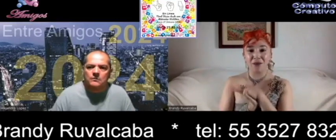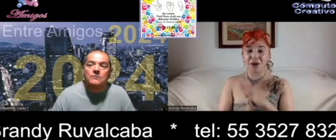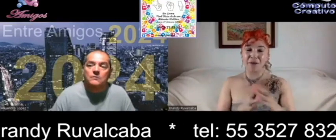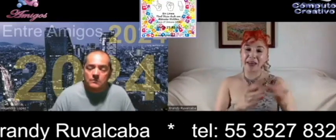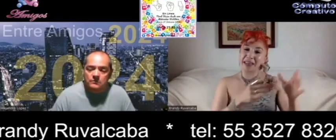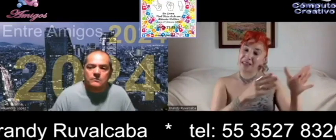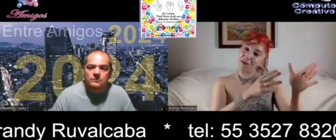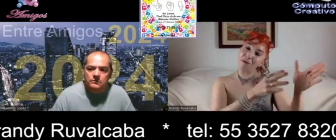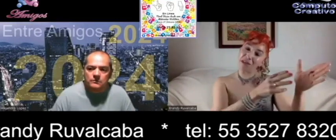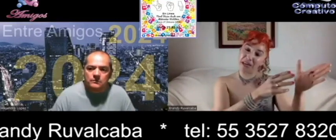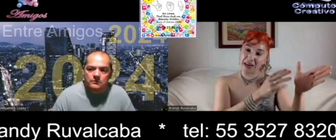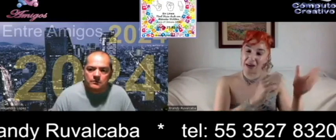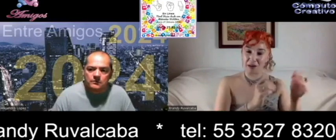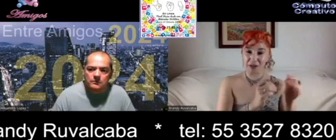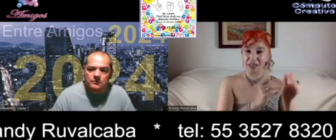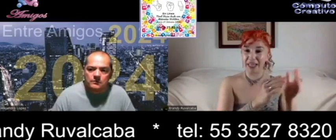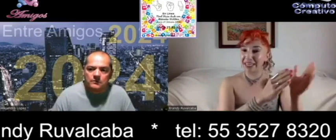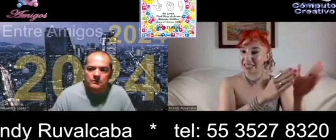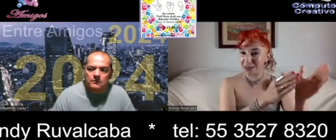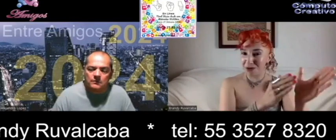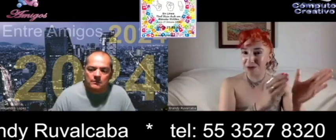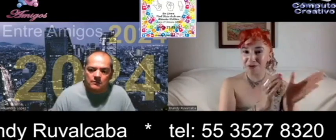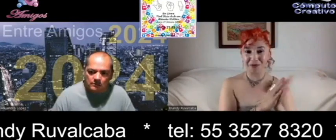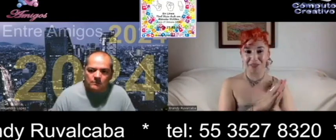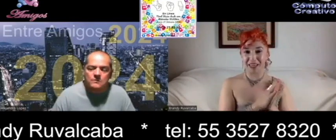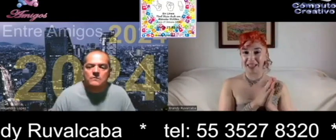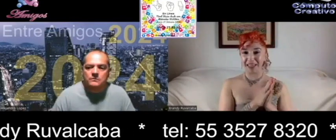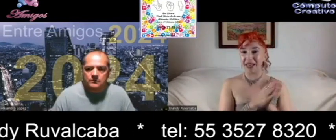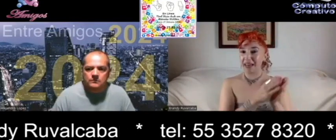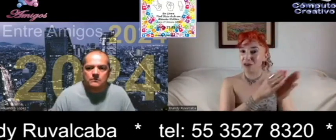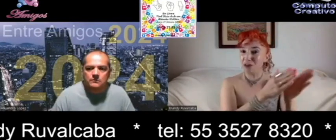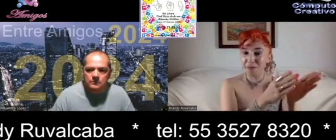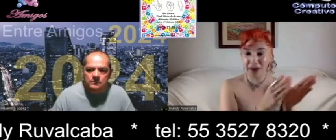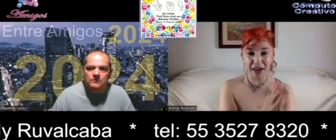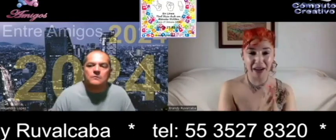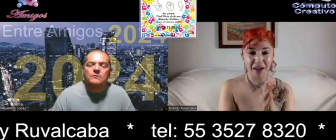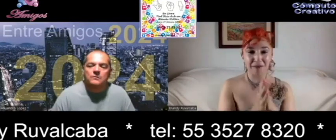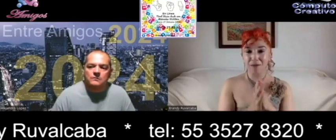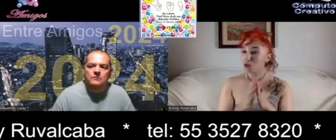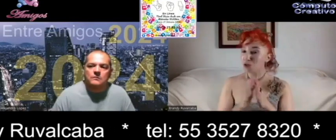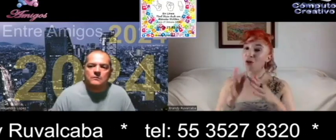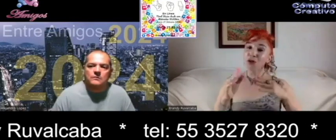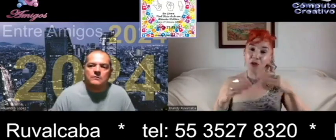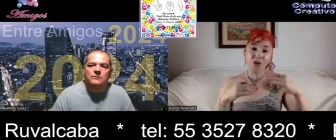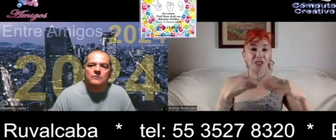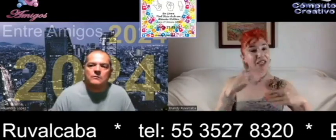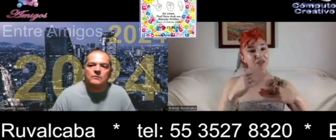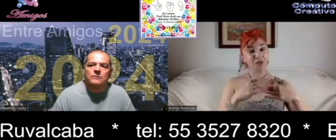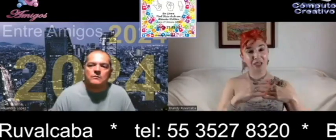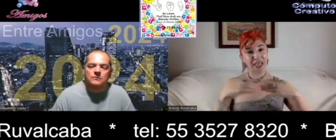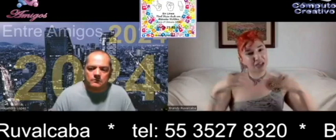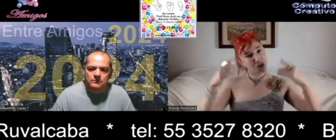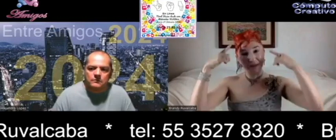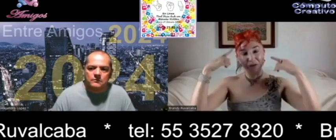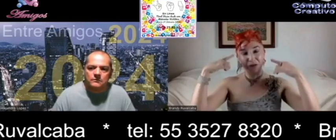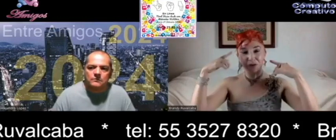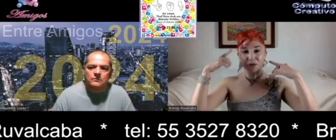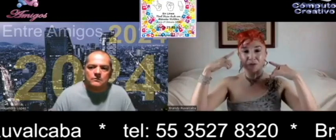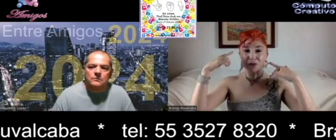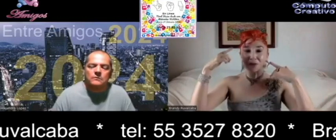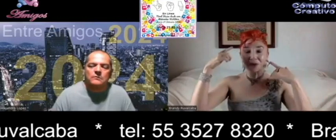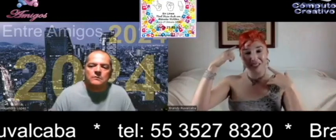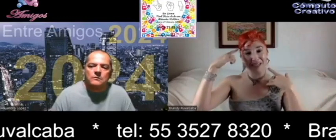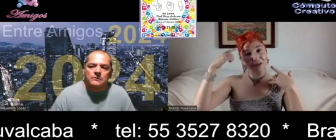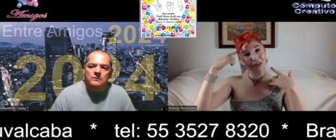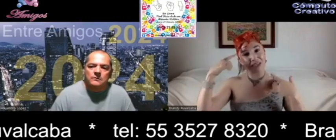tu mamá o a ver, te vamos a ordenar el cajón de la ropa, todo tiene su porqué y todo